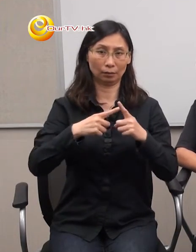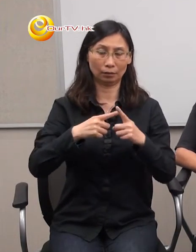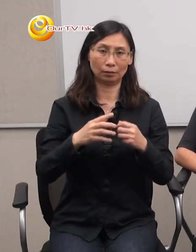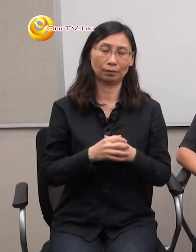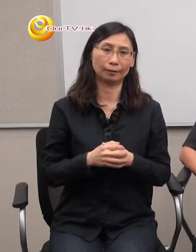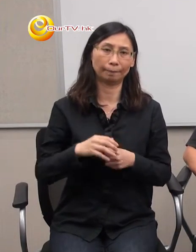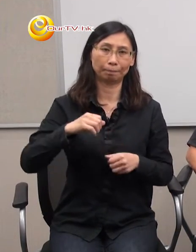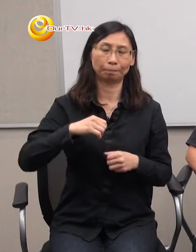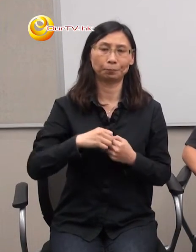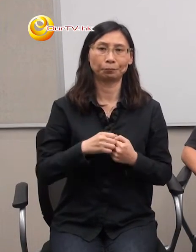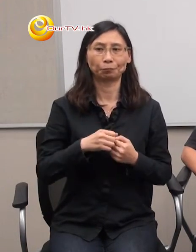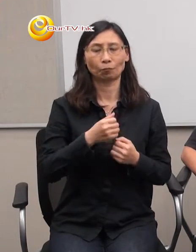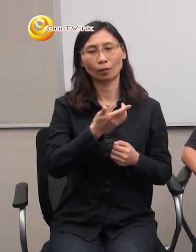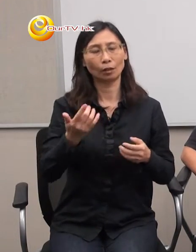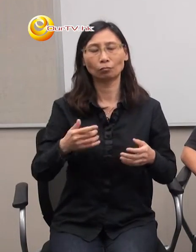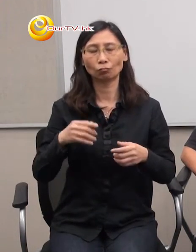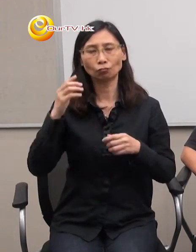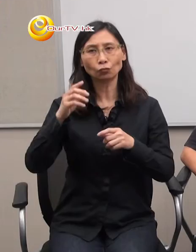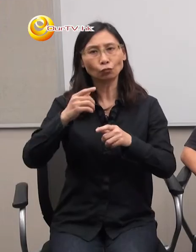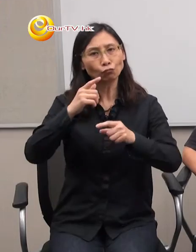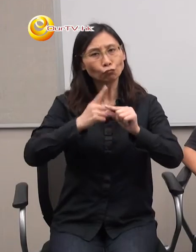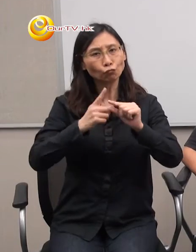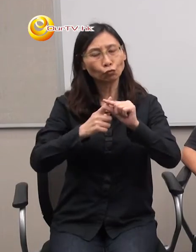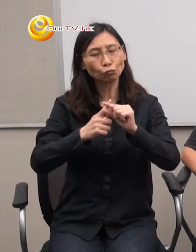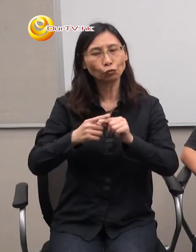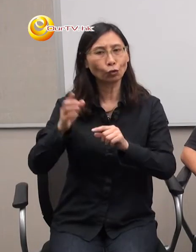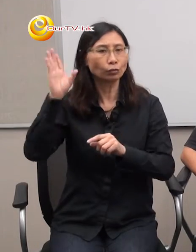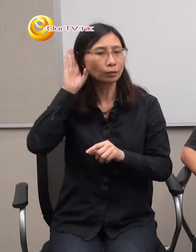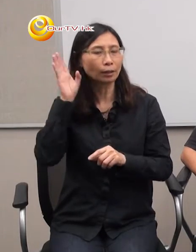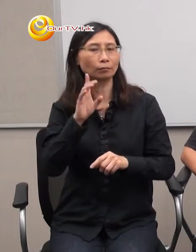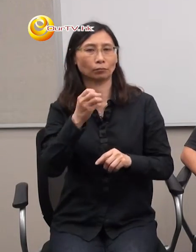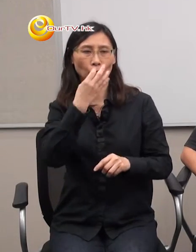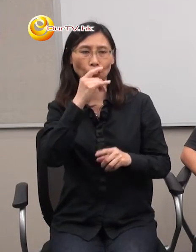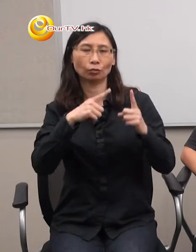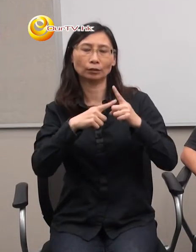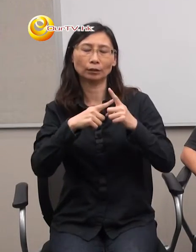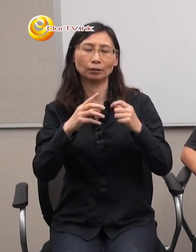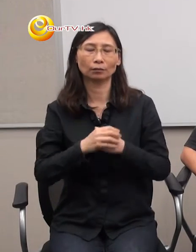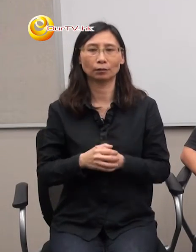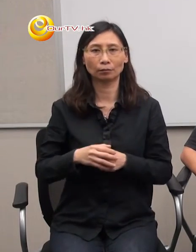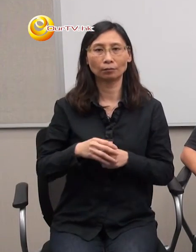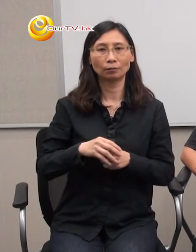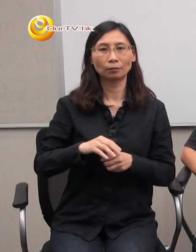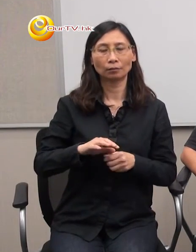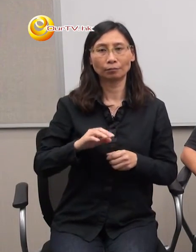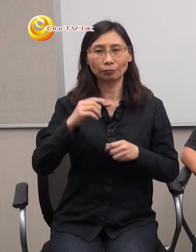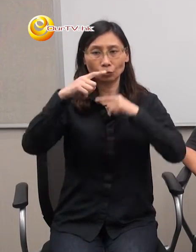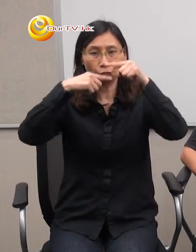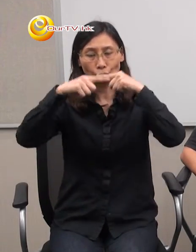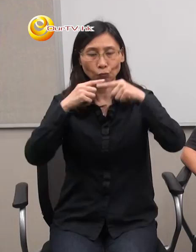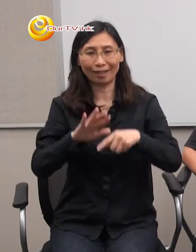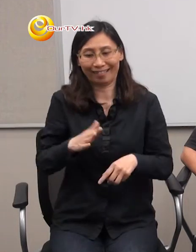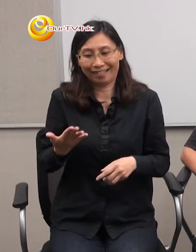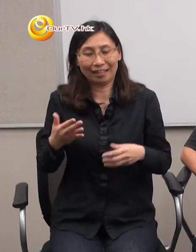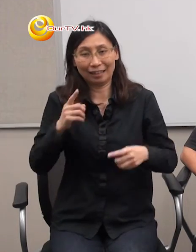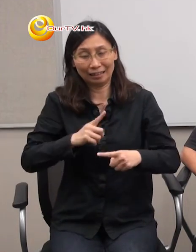作啊，又話中央聽香港人意見。但實際上喺度自己閂埋門打飛機嘅話，咁我諗依訪問本身背後嗰、那